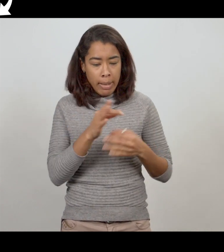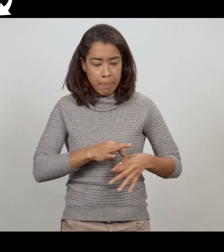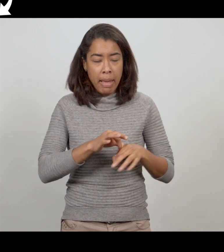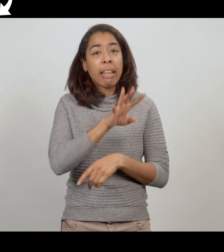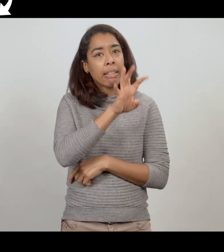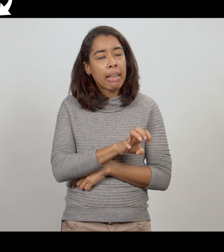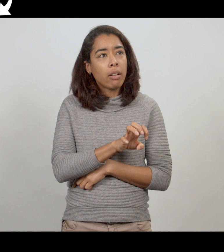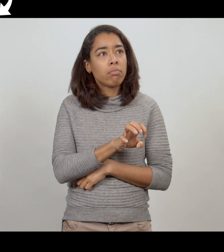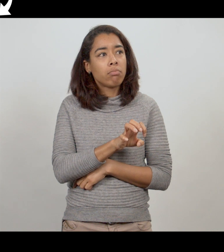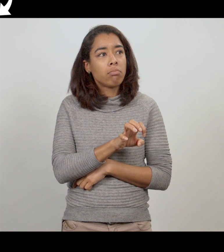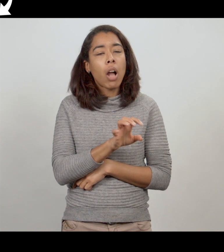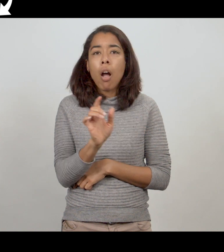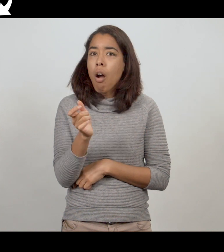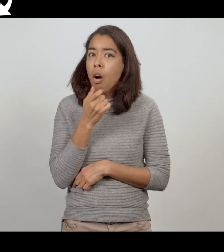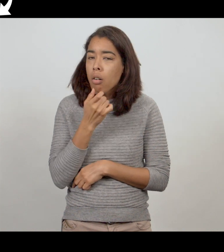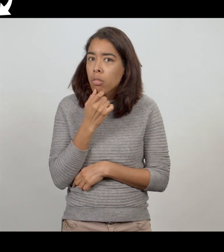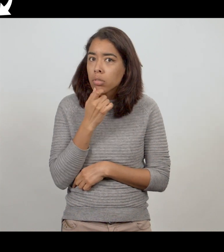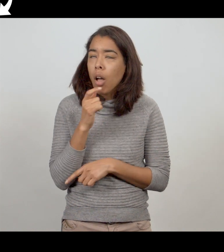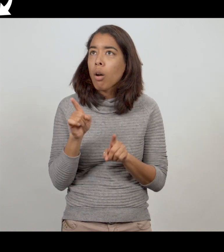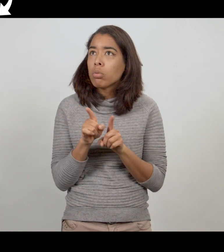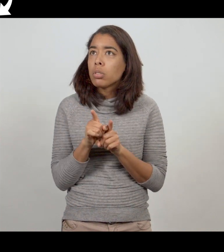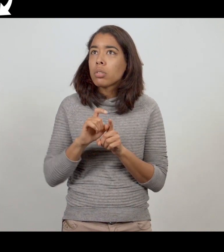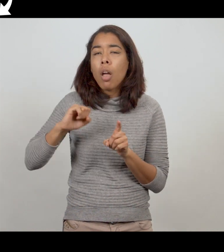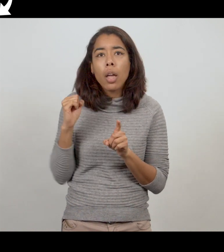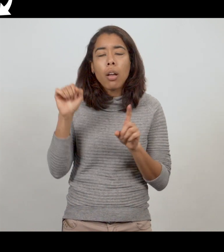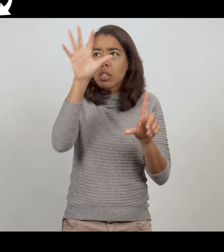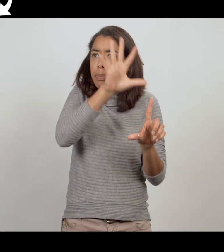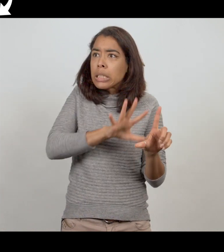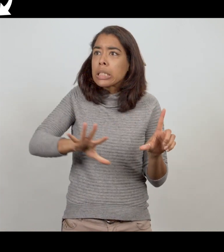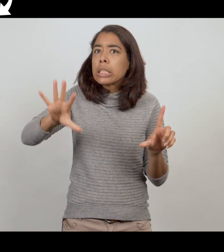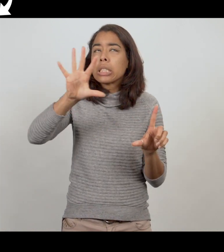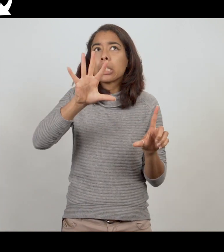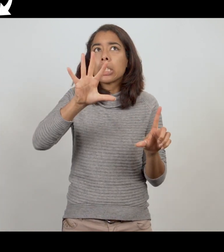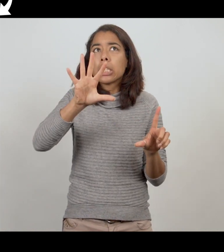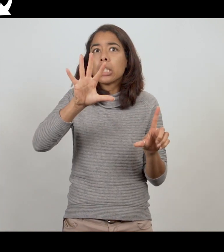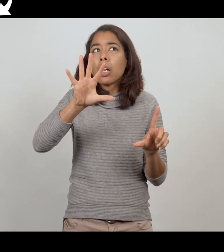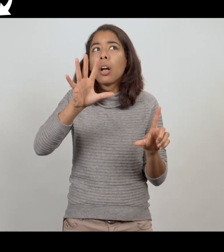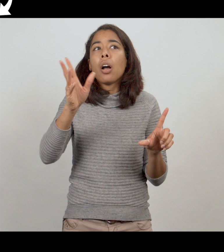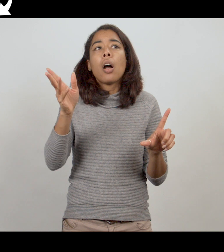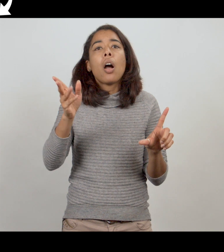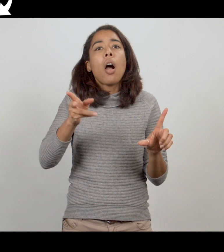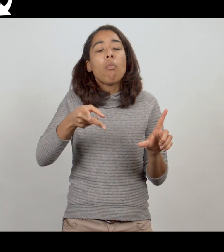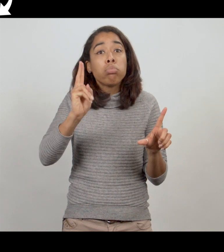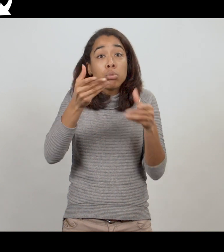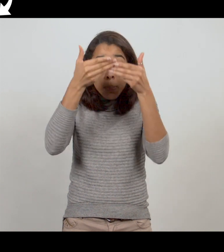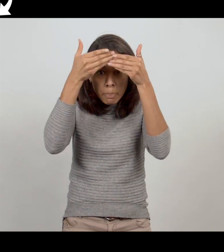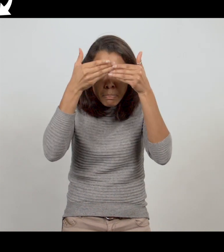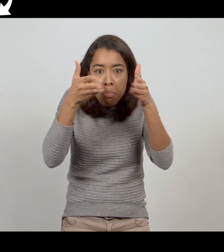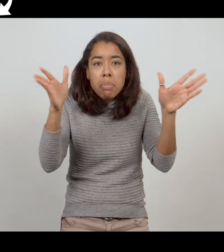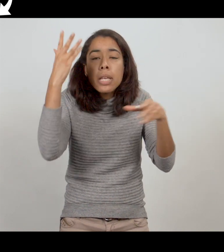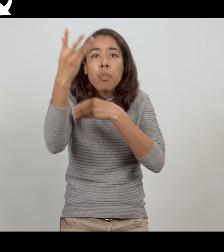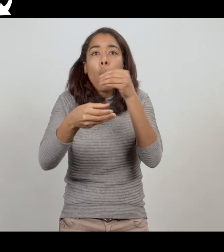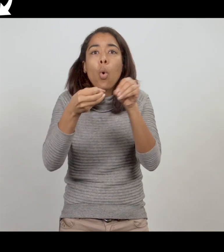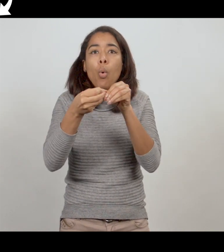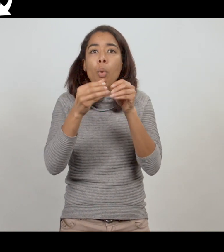faisons pour le pays de Galles, pourquoi ne pas agir ainsi pour la Grande-Bretagne et